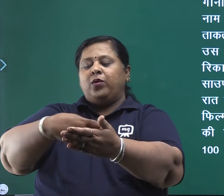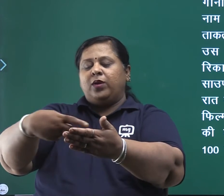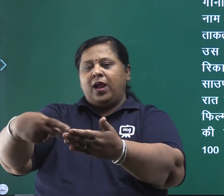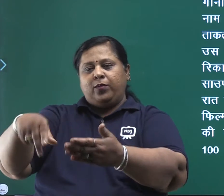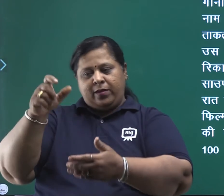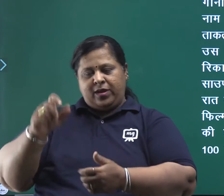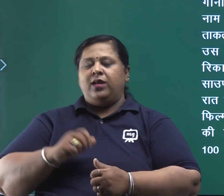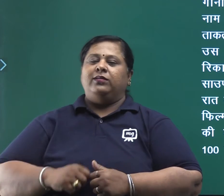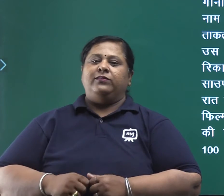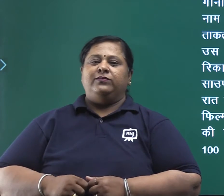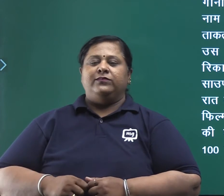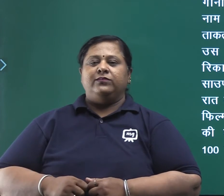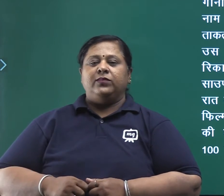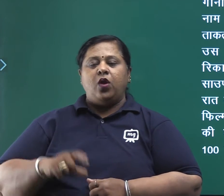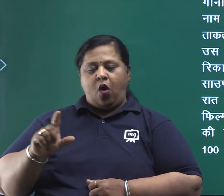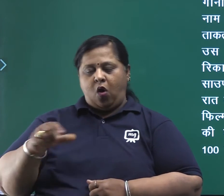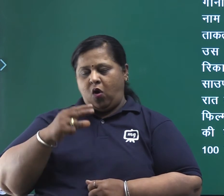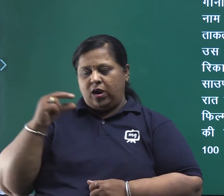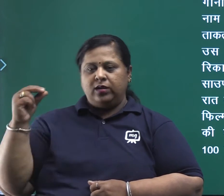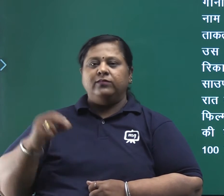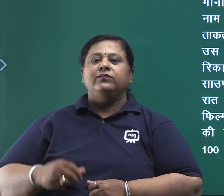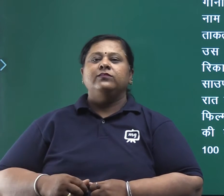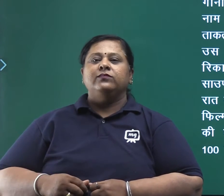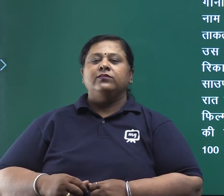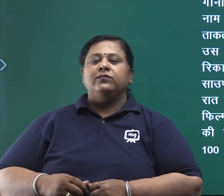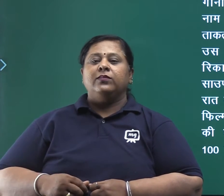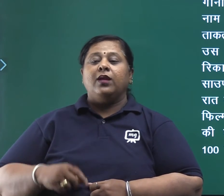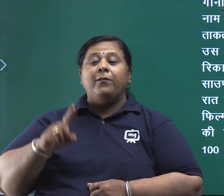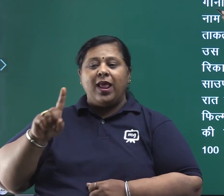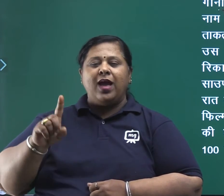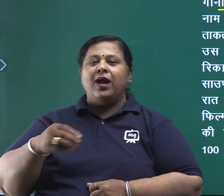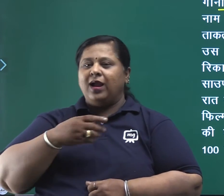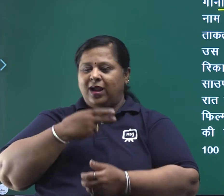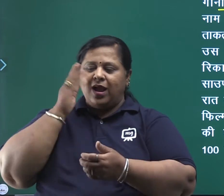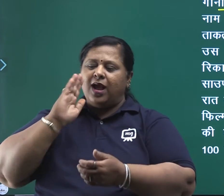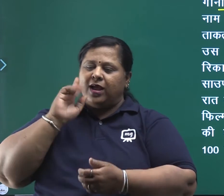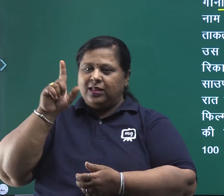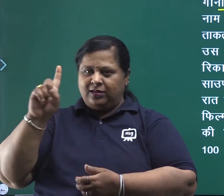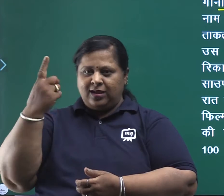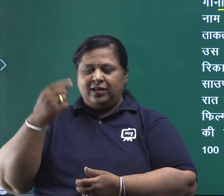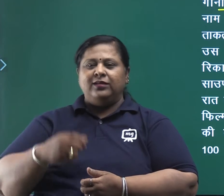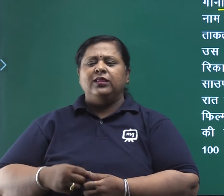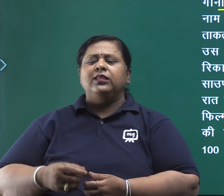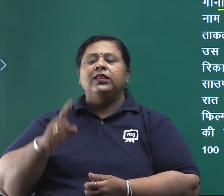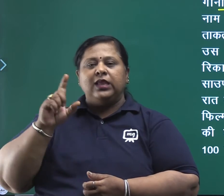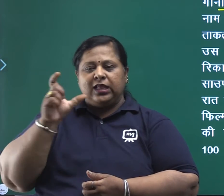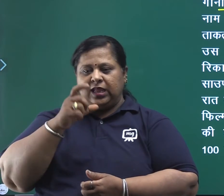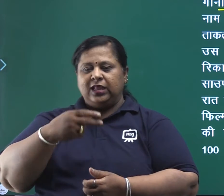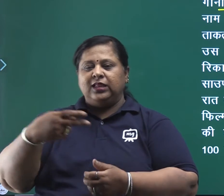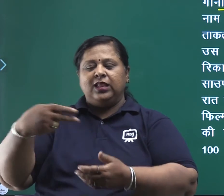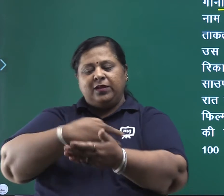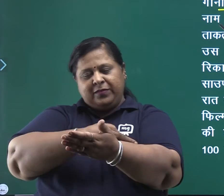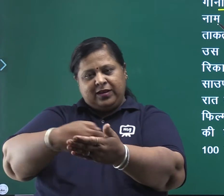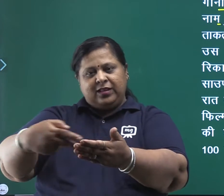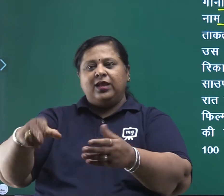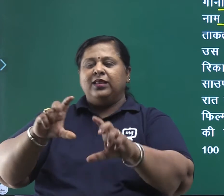W.M. खान और पहला गाना था दे दे खुदा